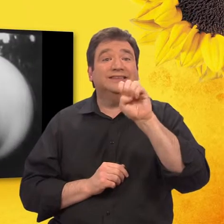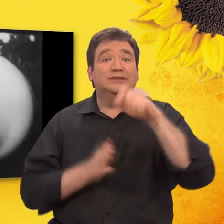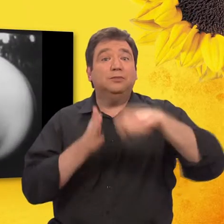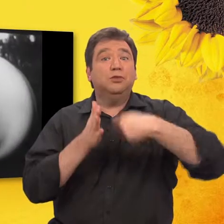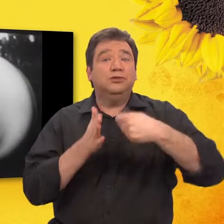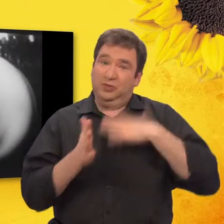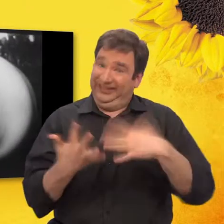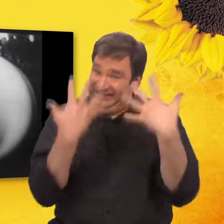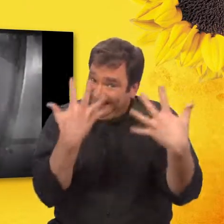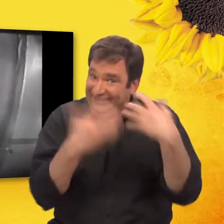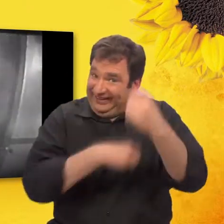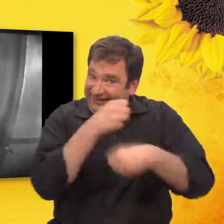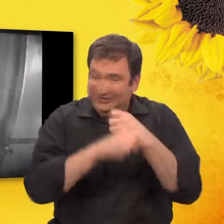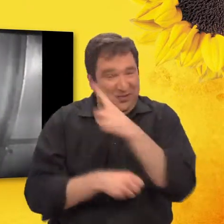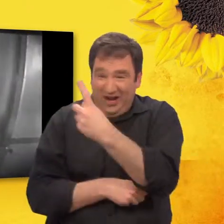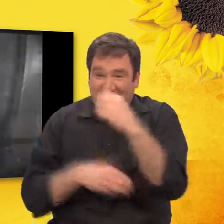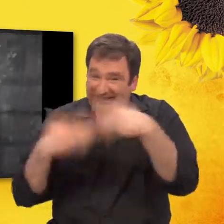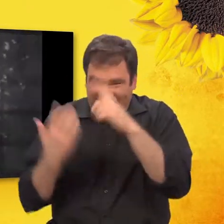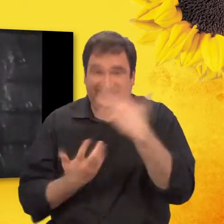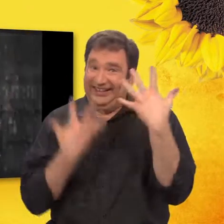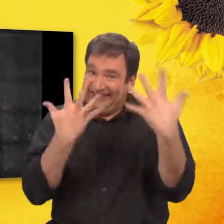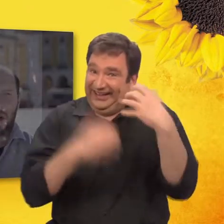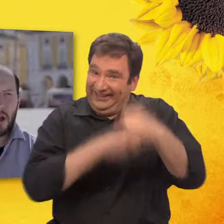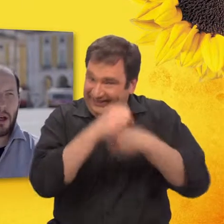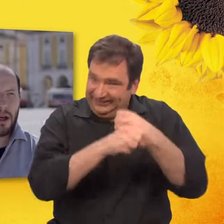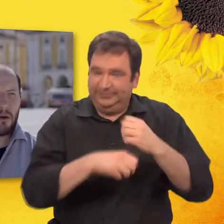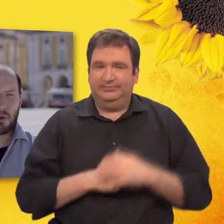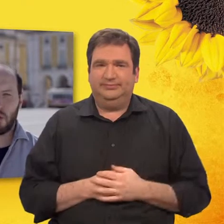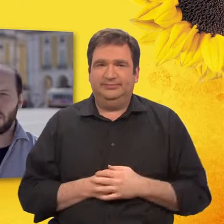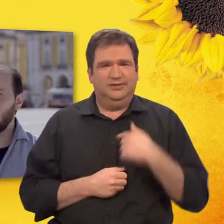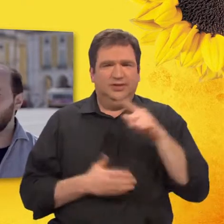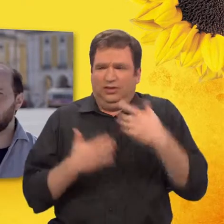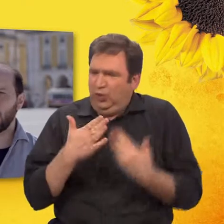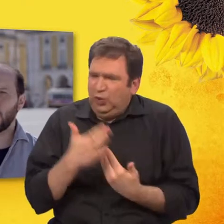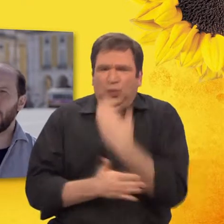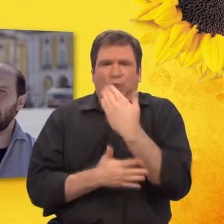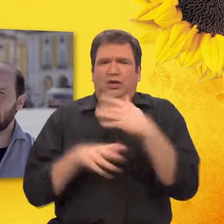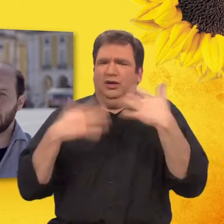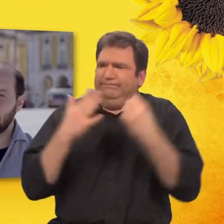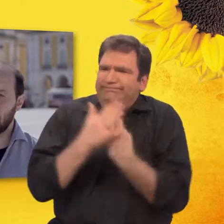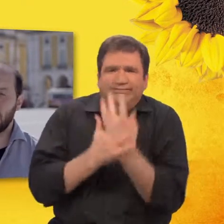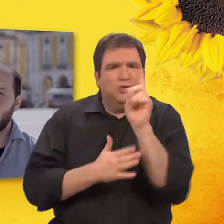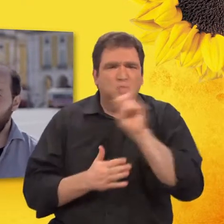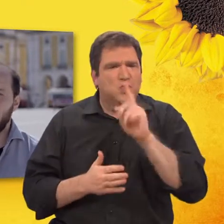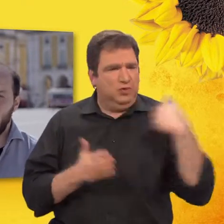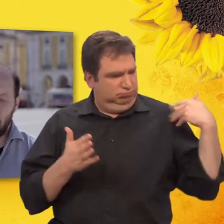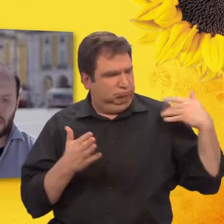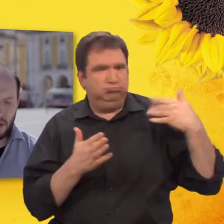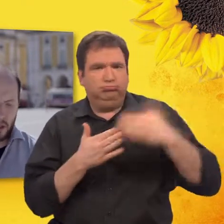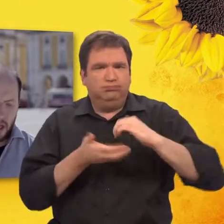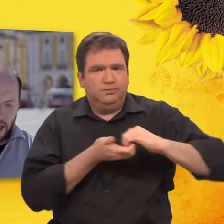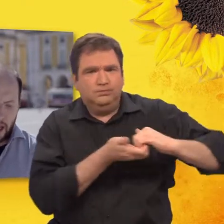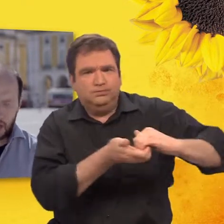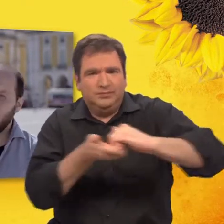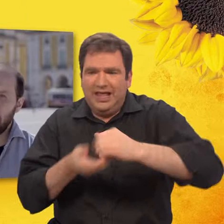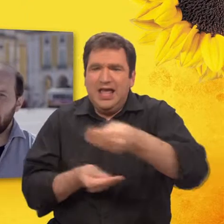as it asks for 10 years to change Europe. Nós não partimos do zero. Os primeiros anos de integração europeia foram anos em